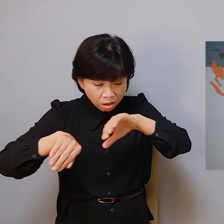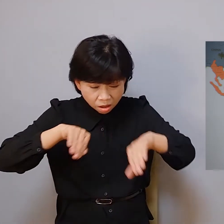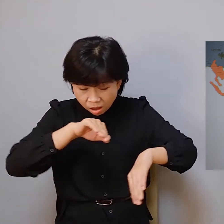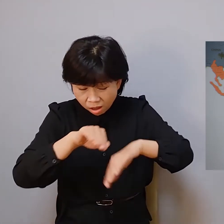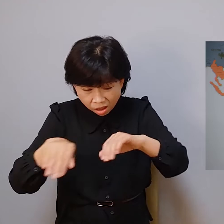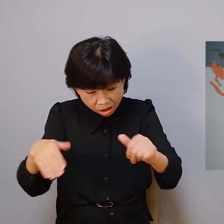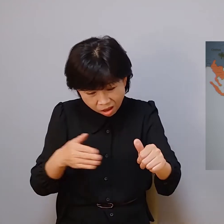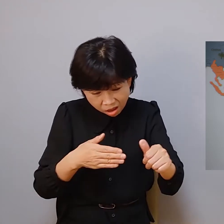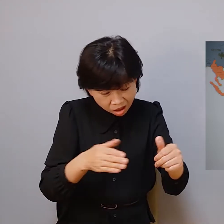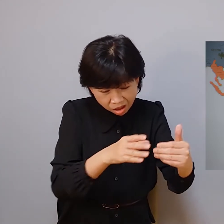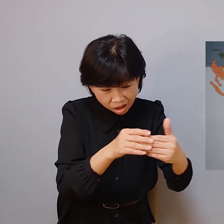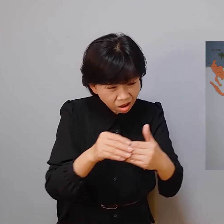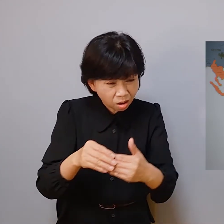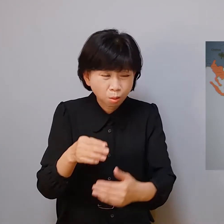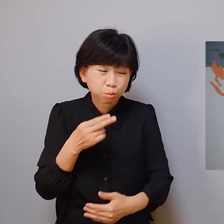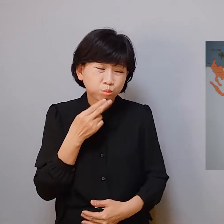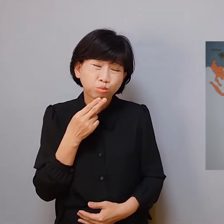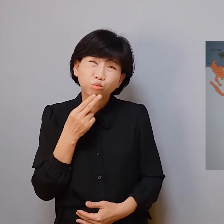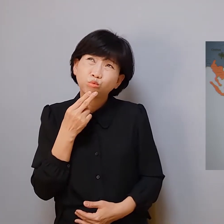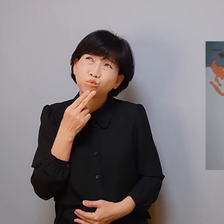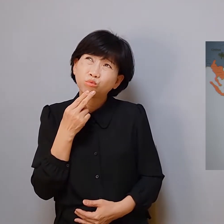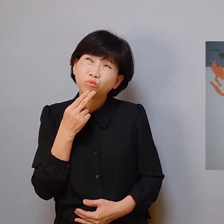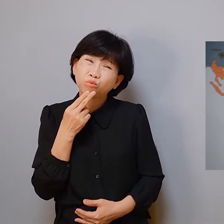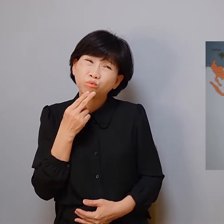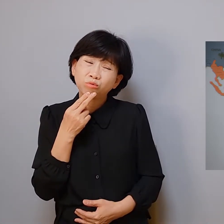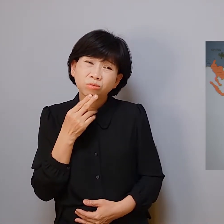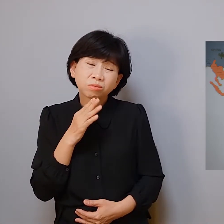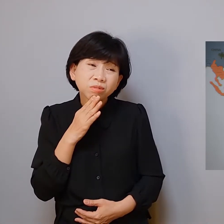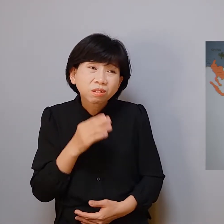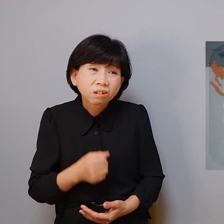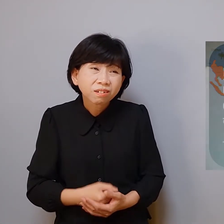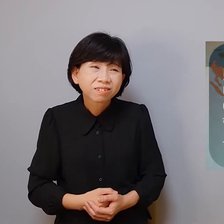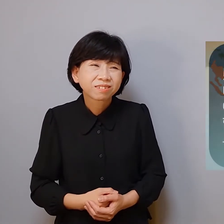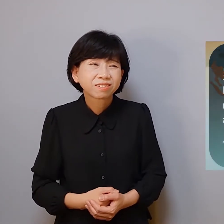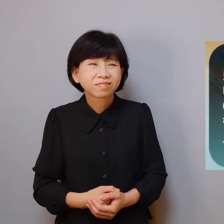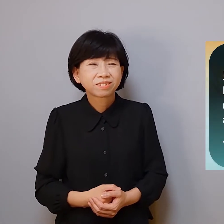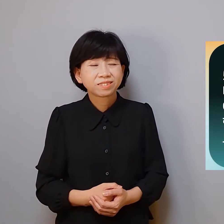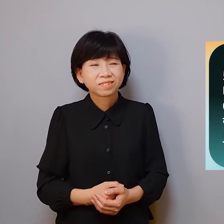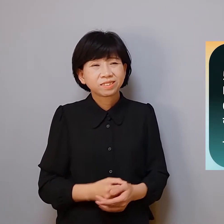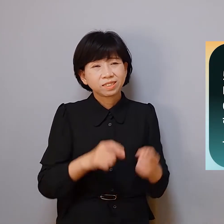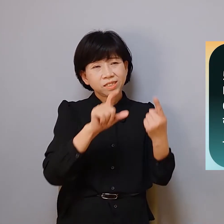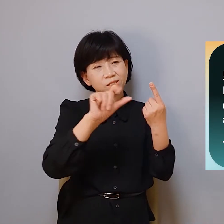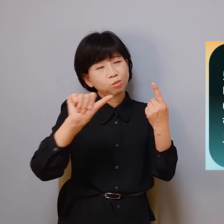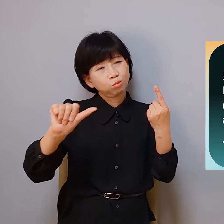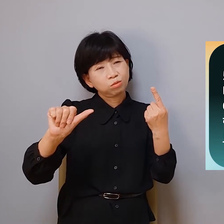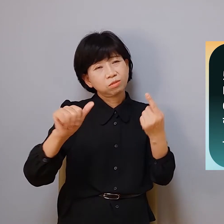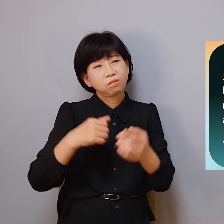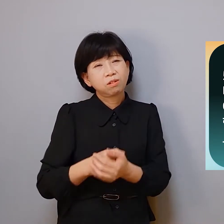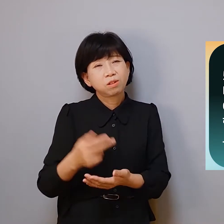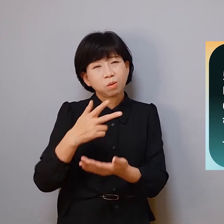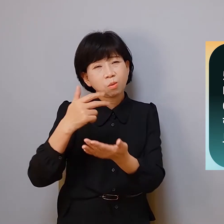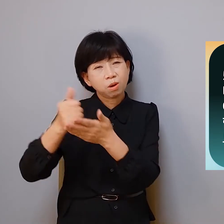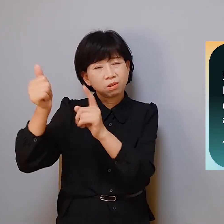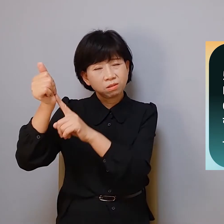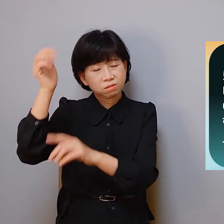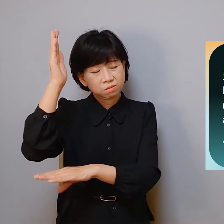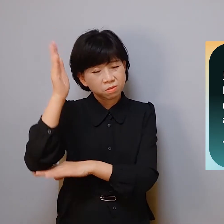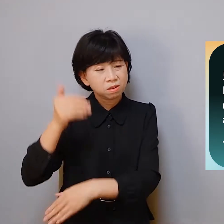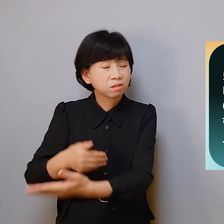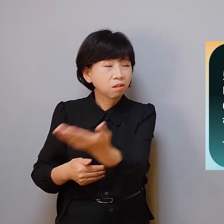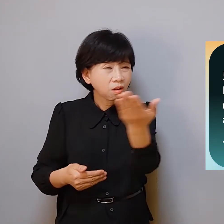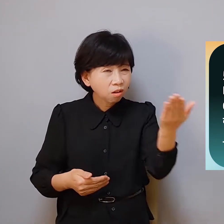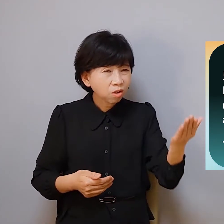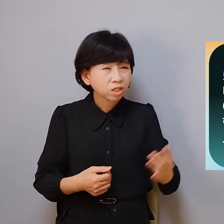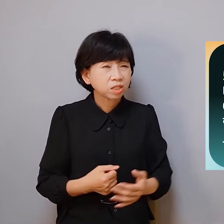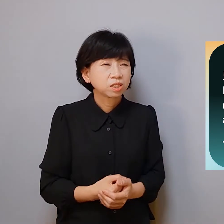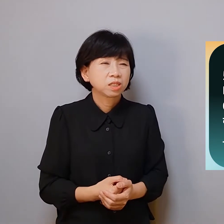않으실 것처럼 보인다는 거지요. 우리 이어서 5절을 한번 볼까요? 여호와께서 이르시되 너희는 여러